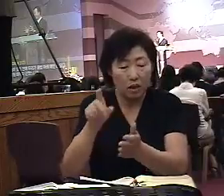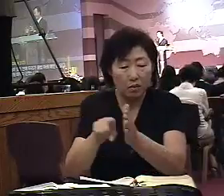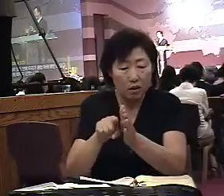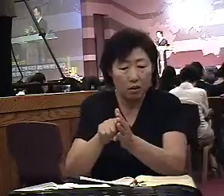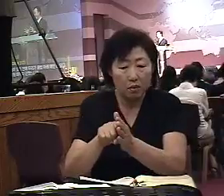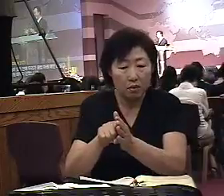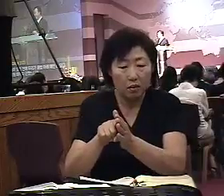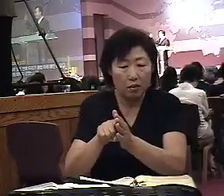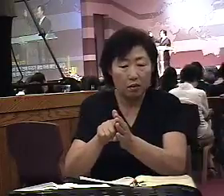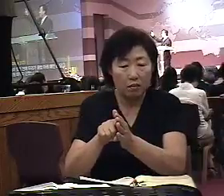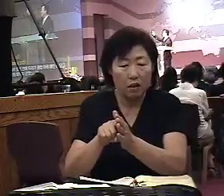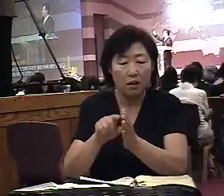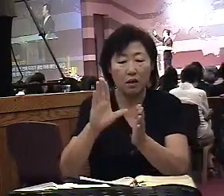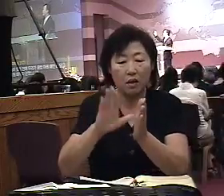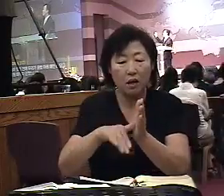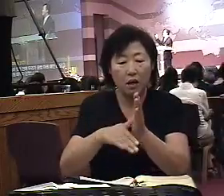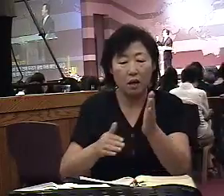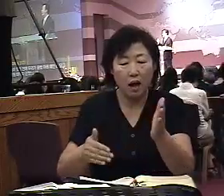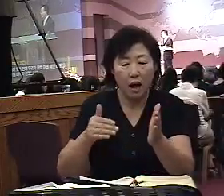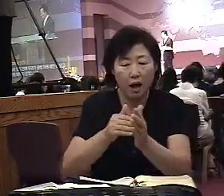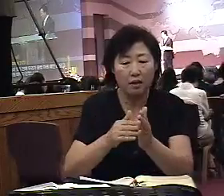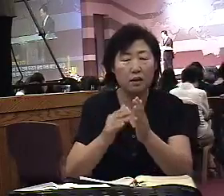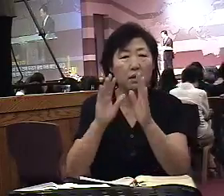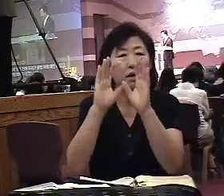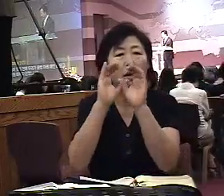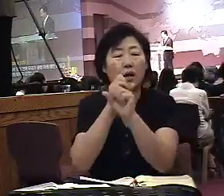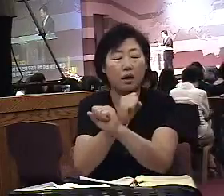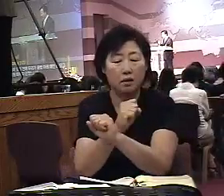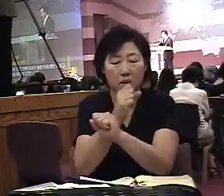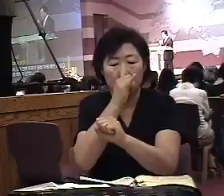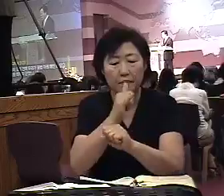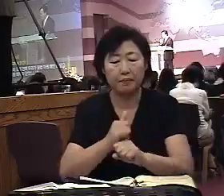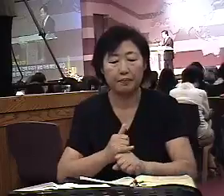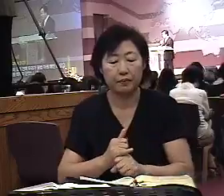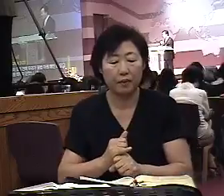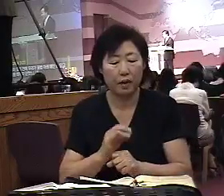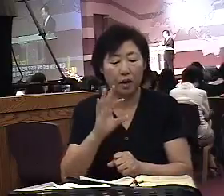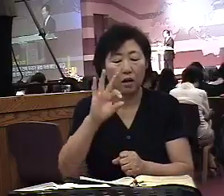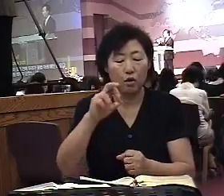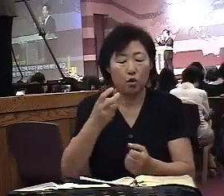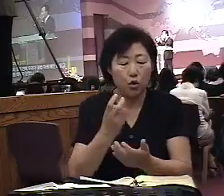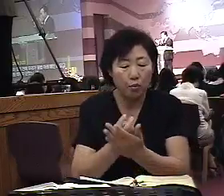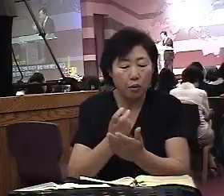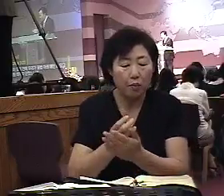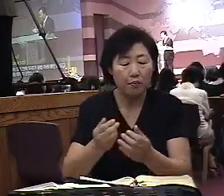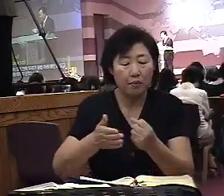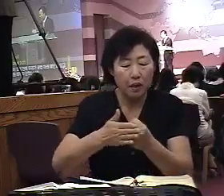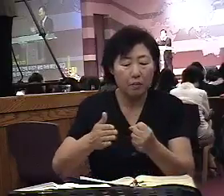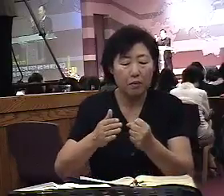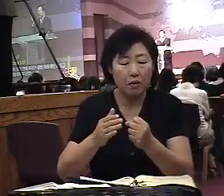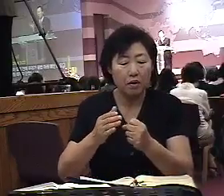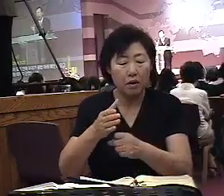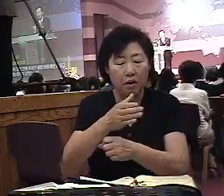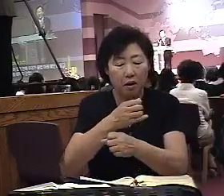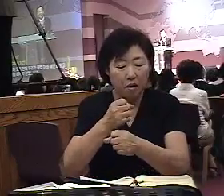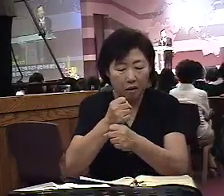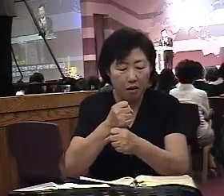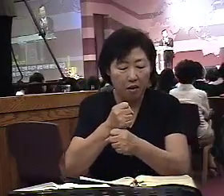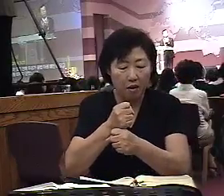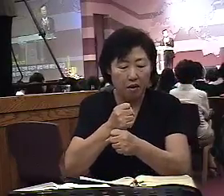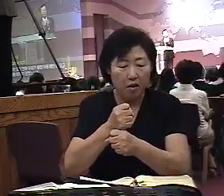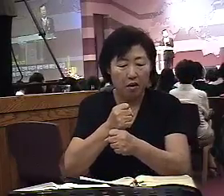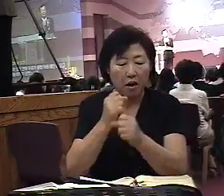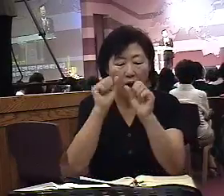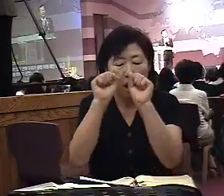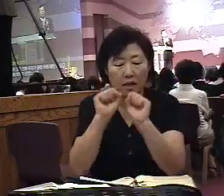갇혔느니라. 믿음으로 예수님을 만나기 전에는 율법 때문에 우리가 매인바 되었고 갇힌